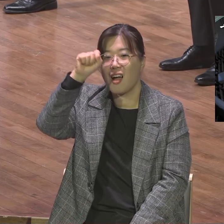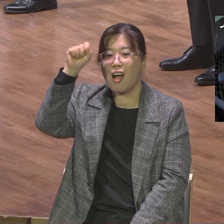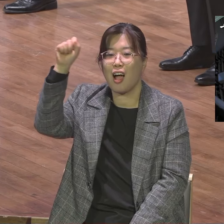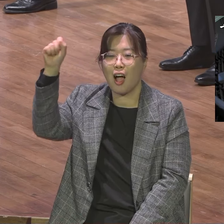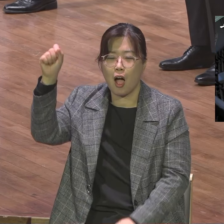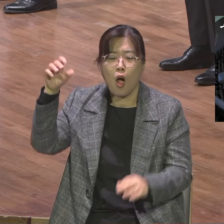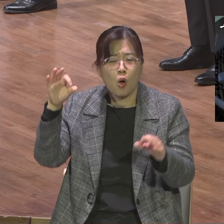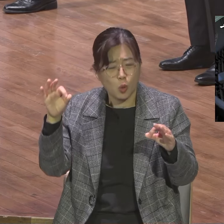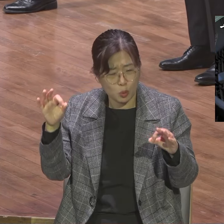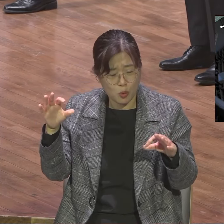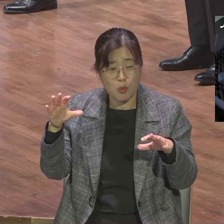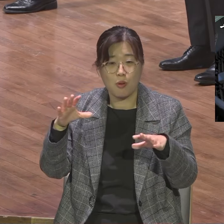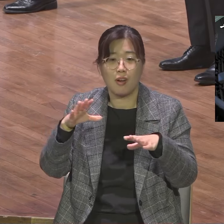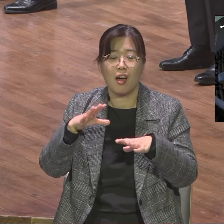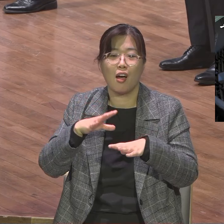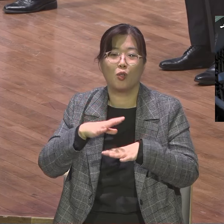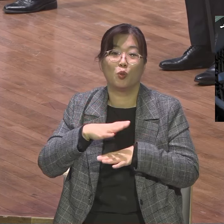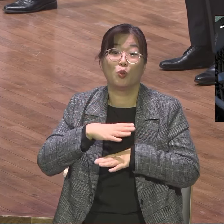구원받아